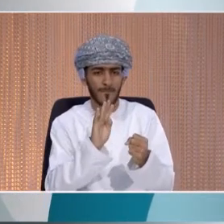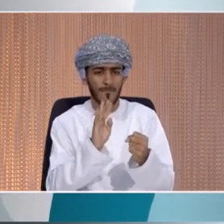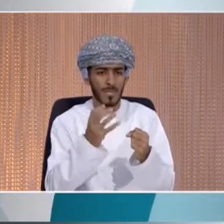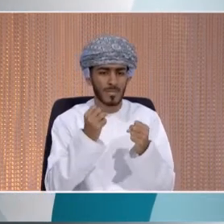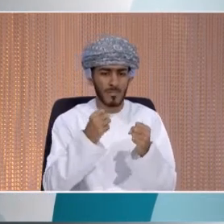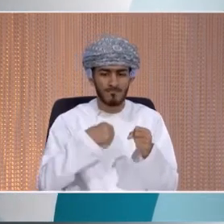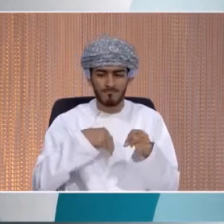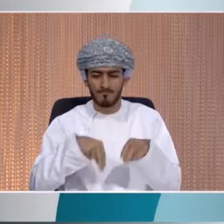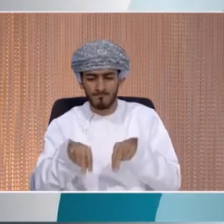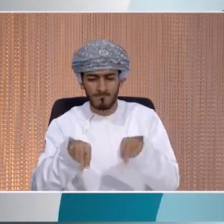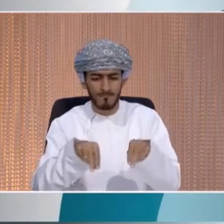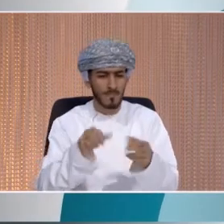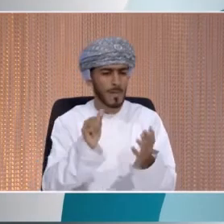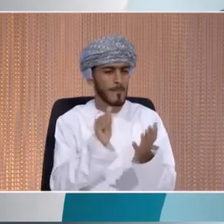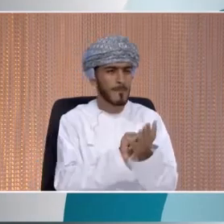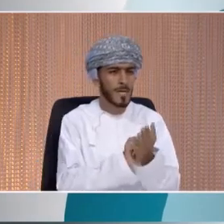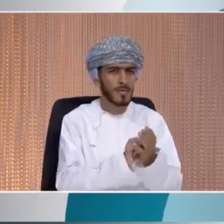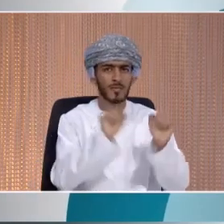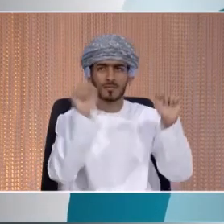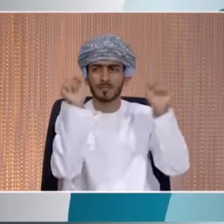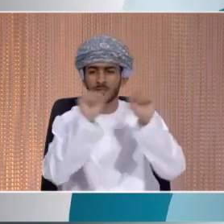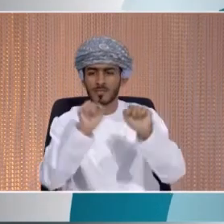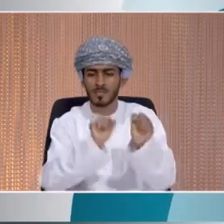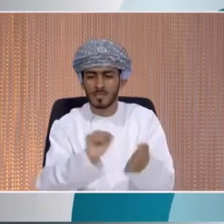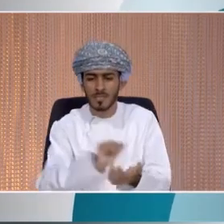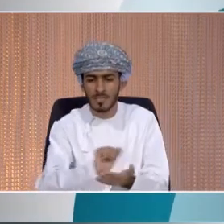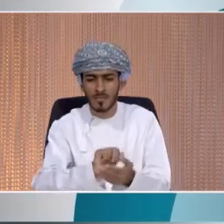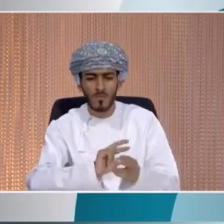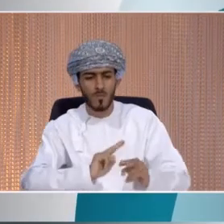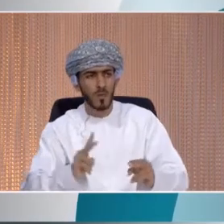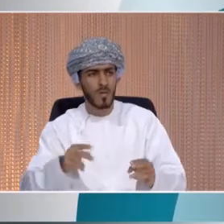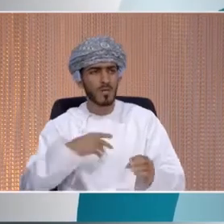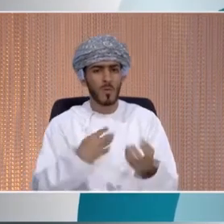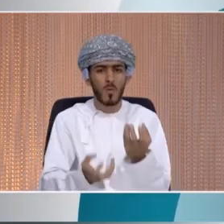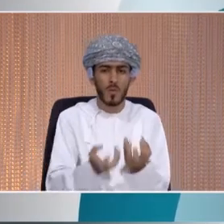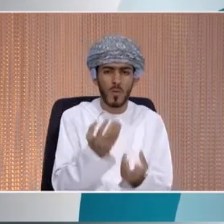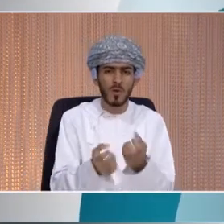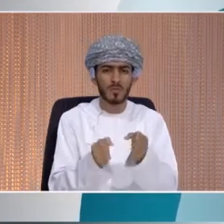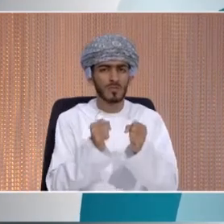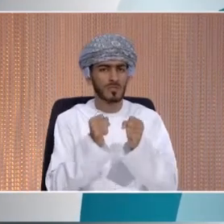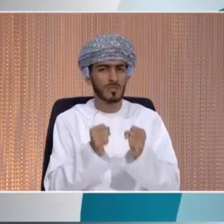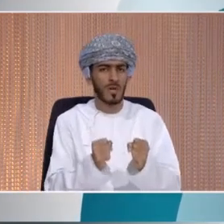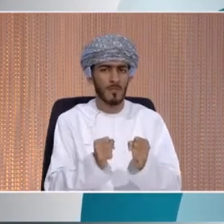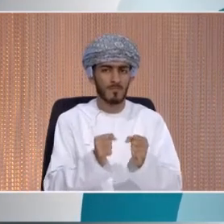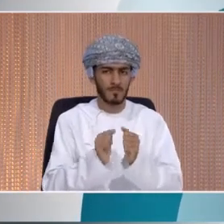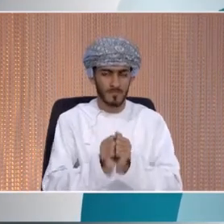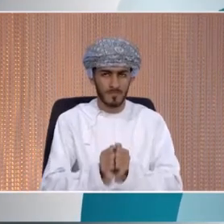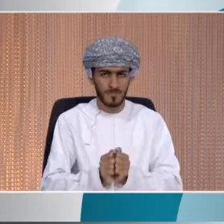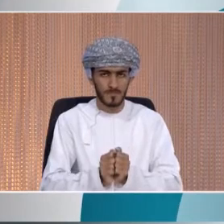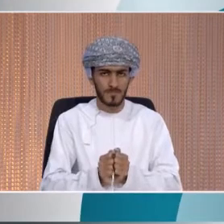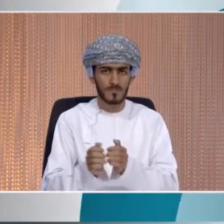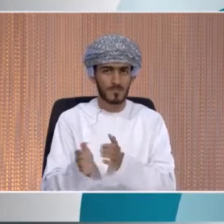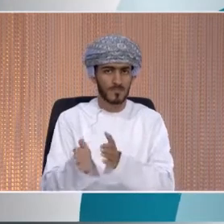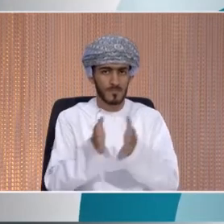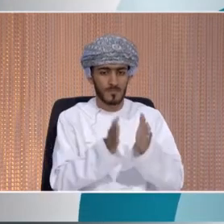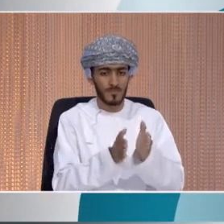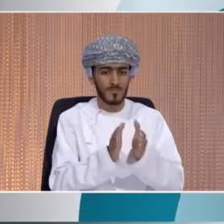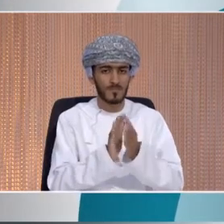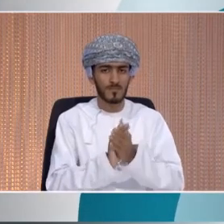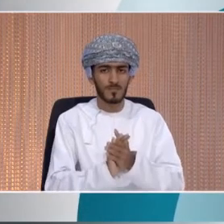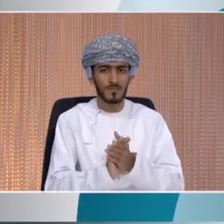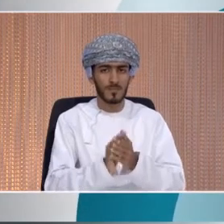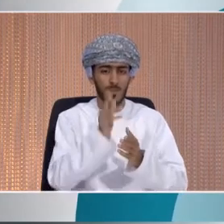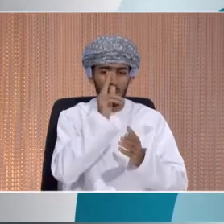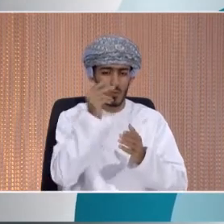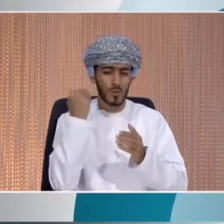تتحرك وتقوم بأعمال المنزل، لأن بحكم ماشي كراسي كهربائية، لا توجد كراسي كهربائية، لا توجد عكازات في من